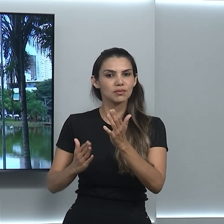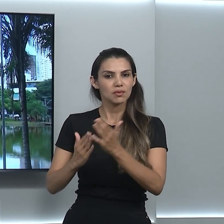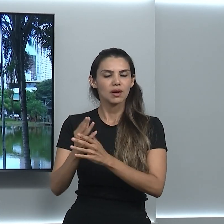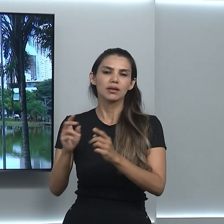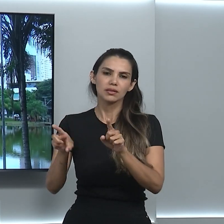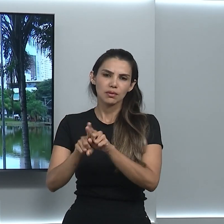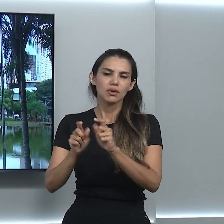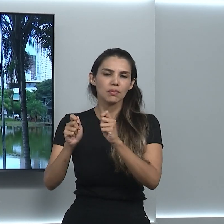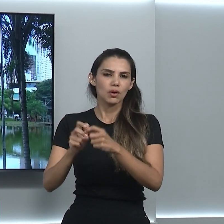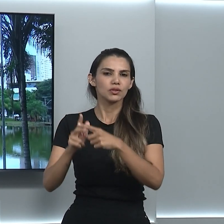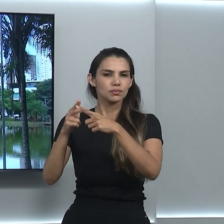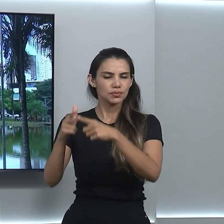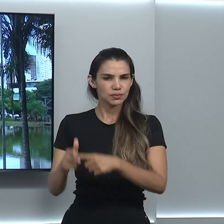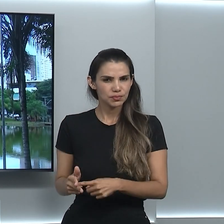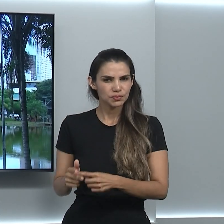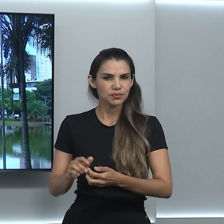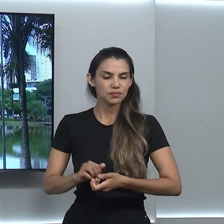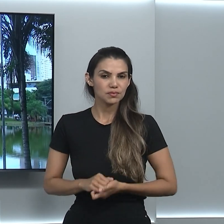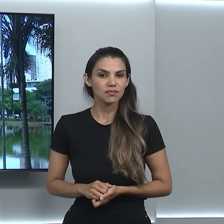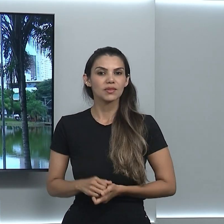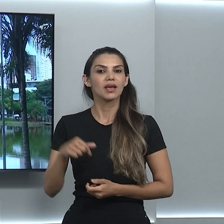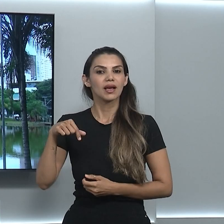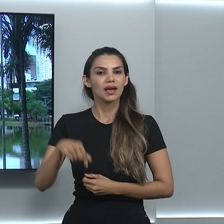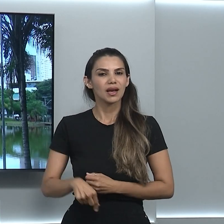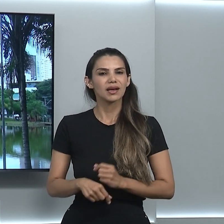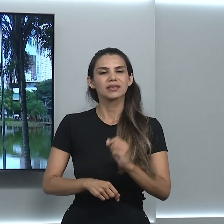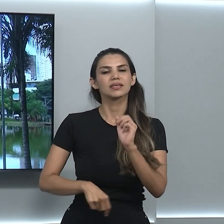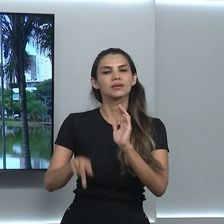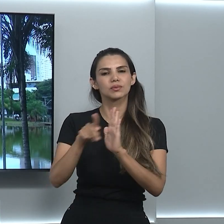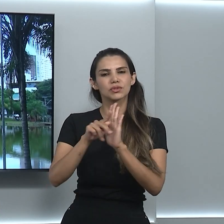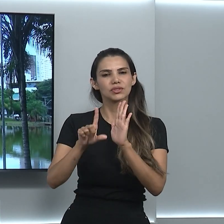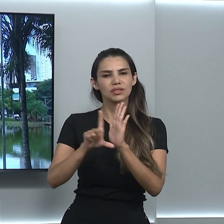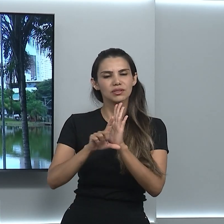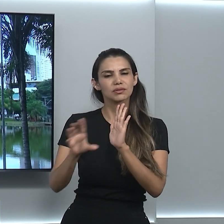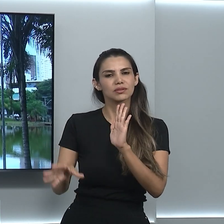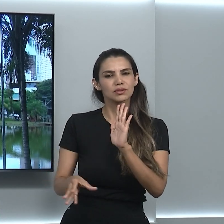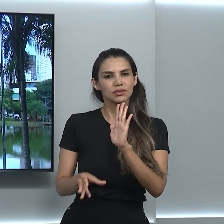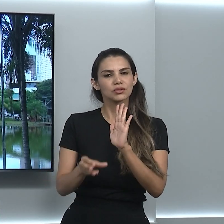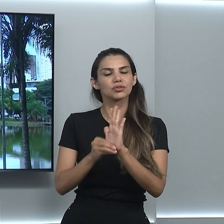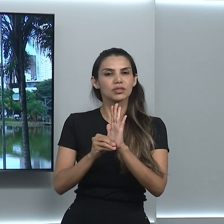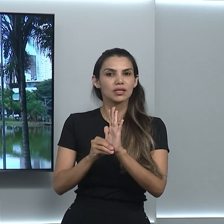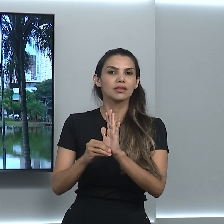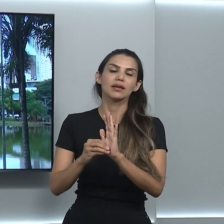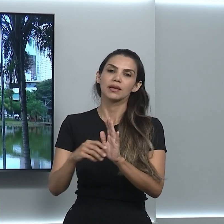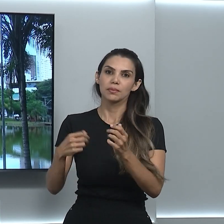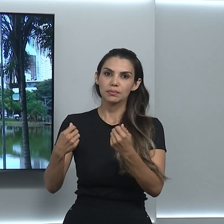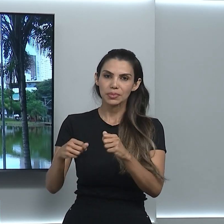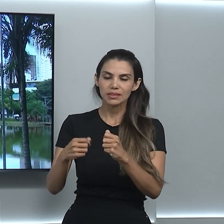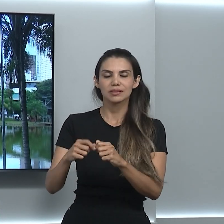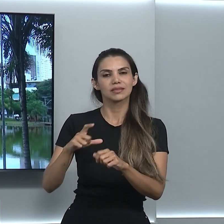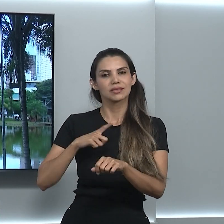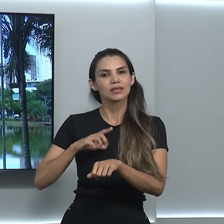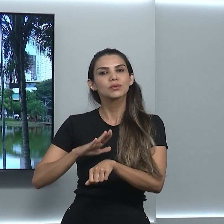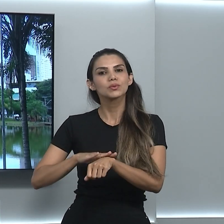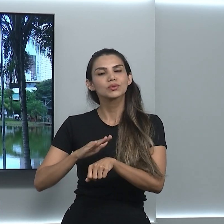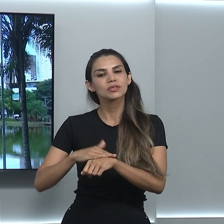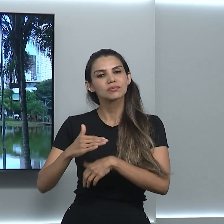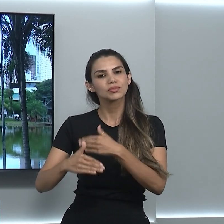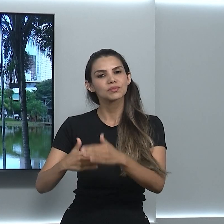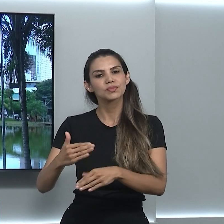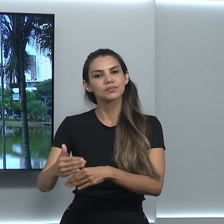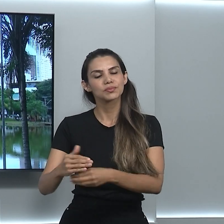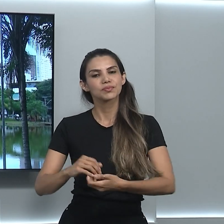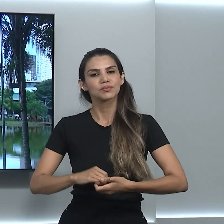alterações. Aqui, a PEC tem até 40 sessões do plenário para concluir a votação, mas caso isso não ocorra, o presidente da Câmara poderá